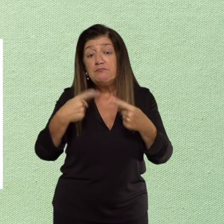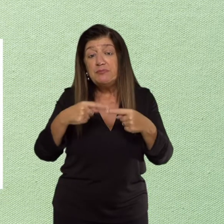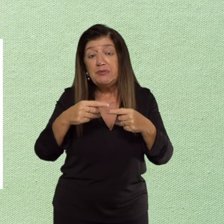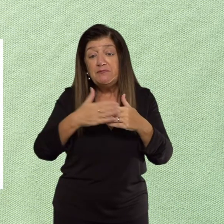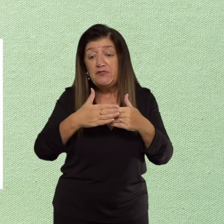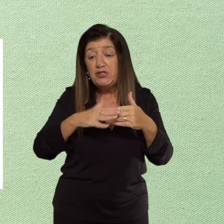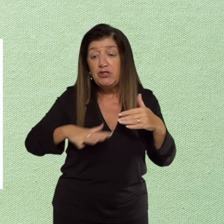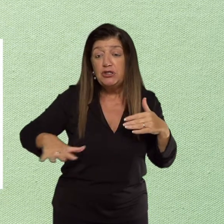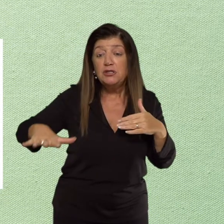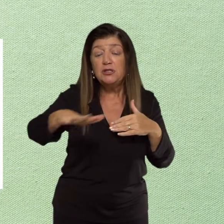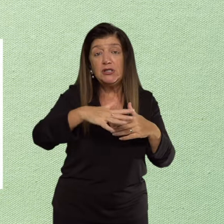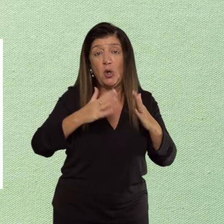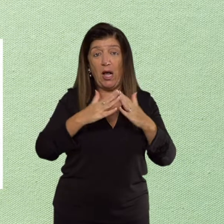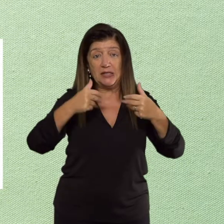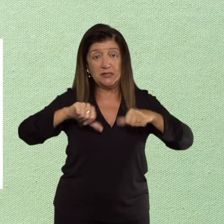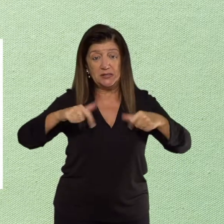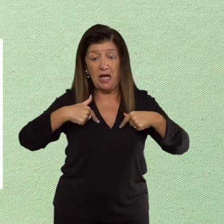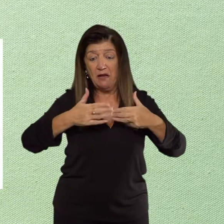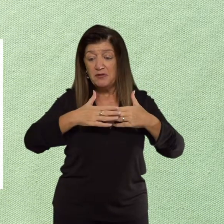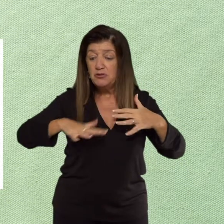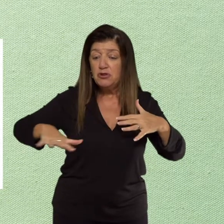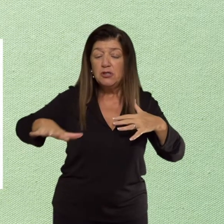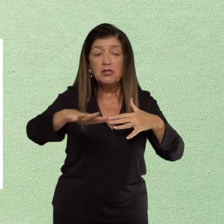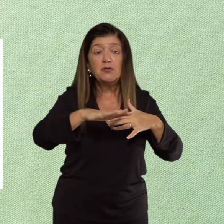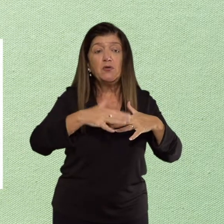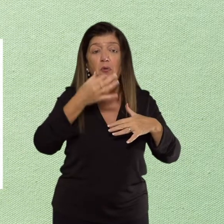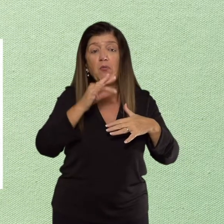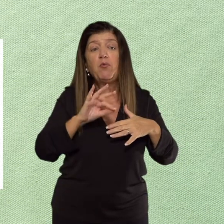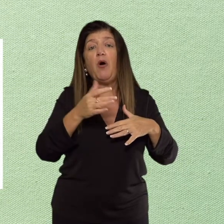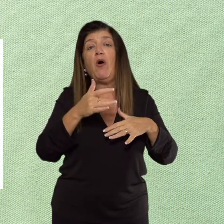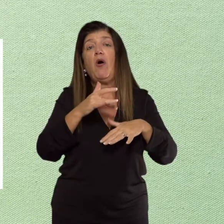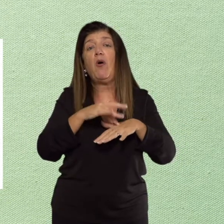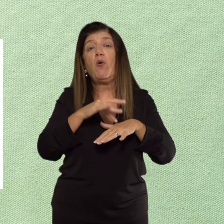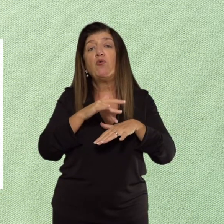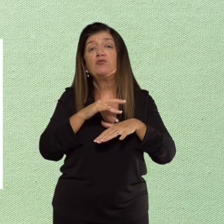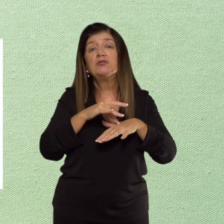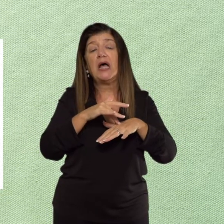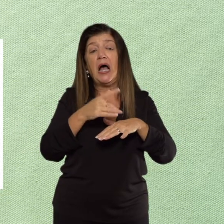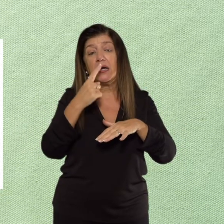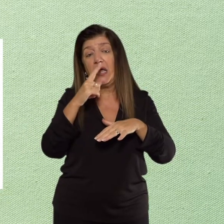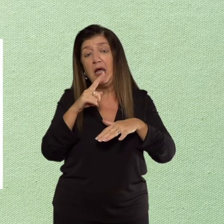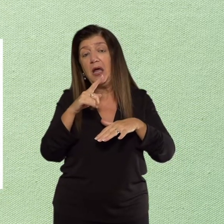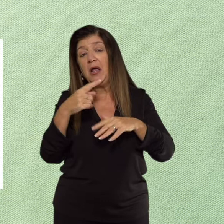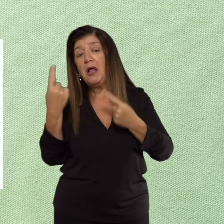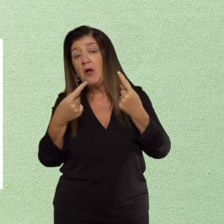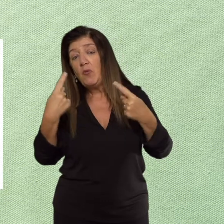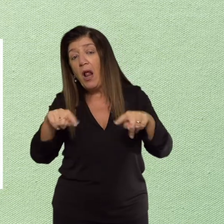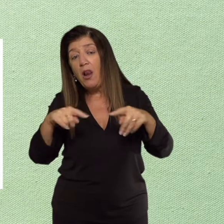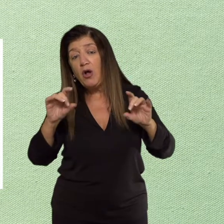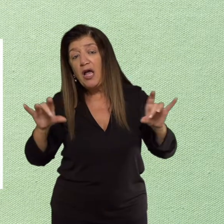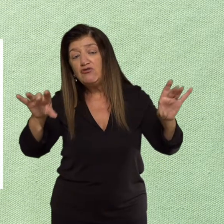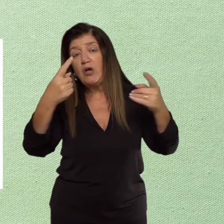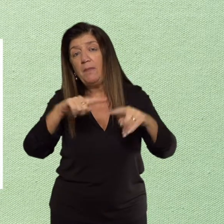nelle strette vicinanze dell'abitazione comunque uno stallo generico per sopperire a questi problemi.